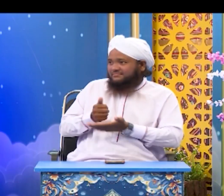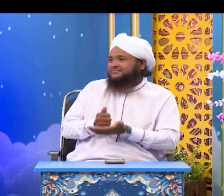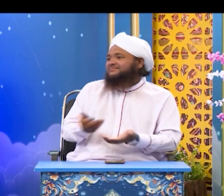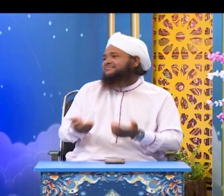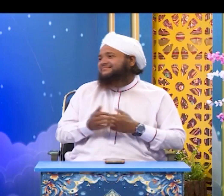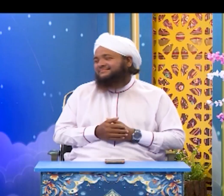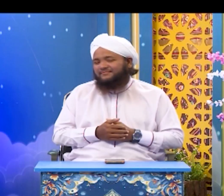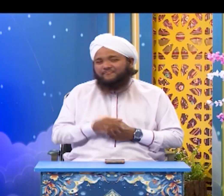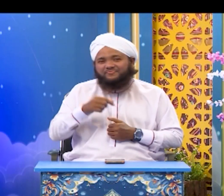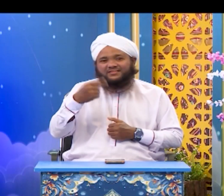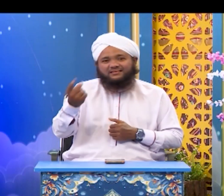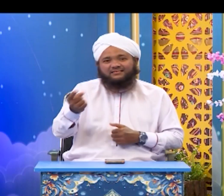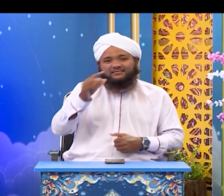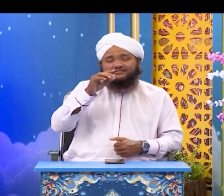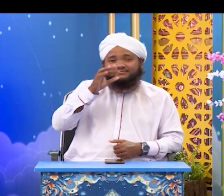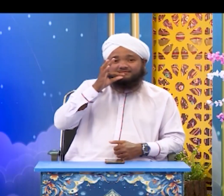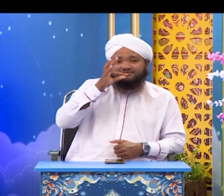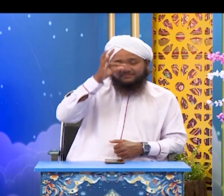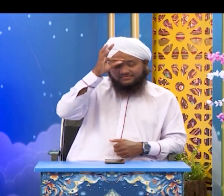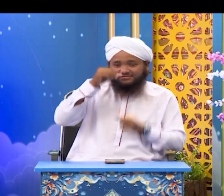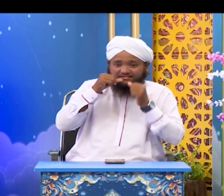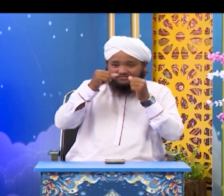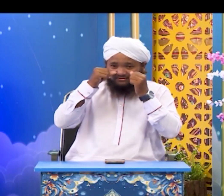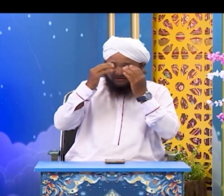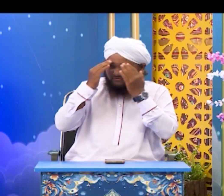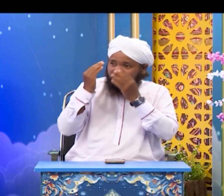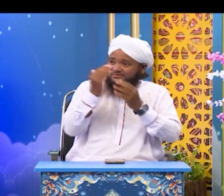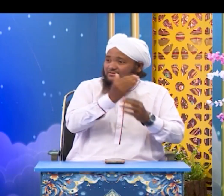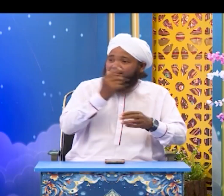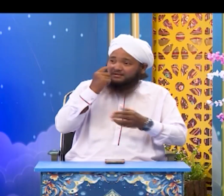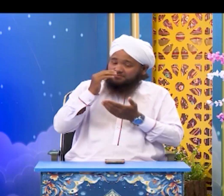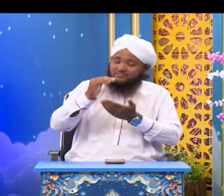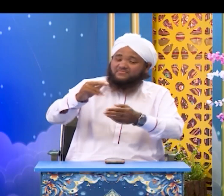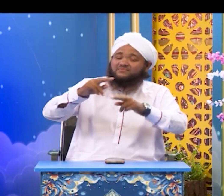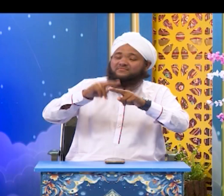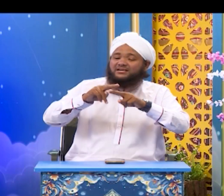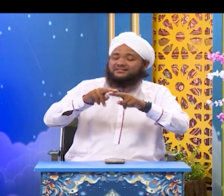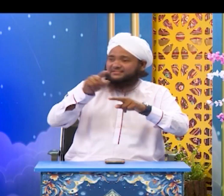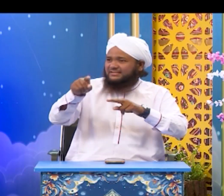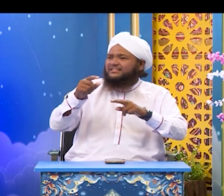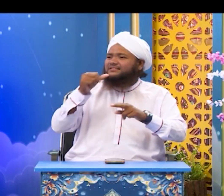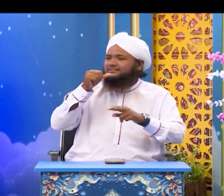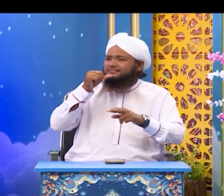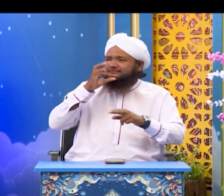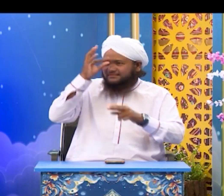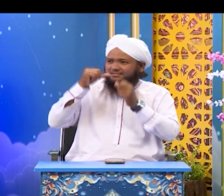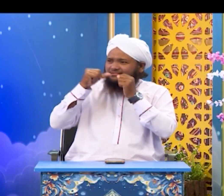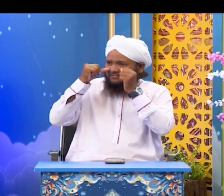وسلم سیداتنا بی بی فاطمہ رضی اللہ تعالیٰ عنہا کے ہاں تشریف لے جاتے تو وہ دیکھ کر کھڑی ہو